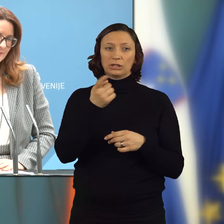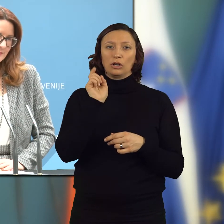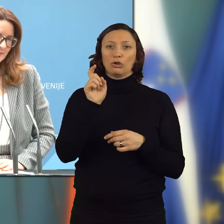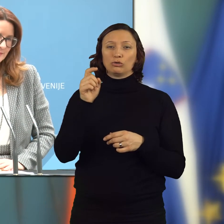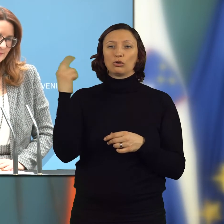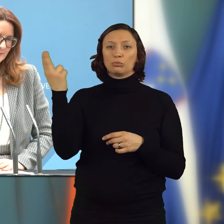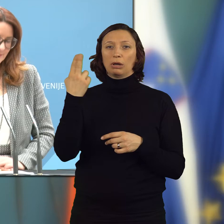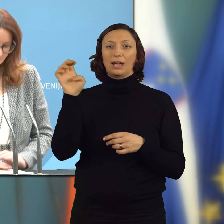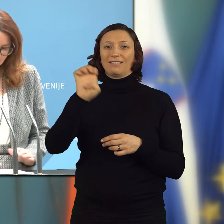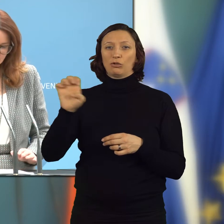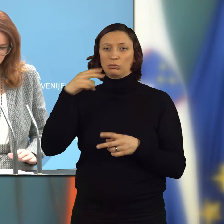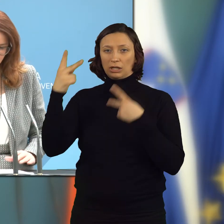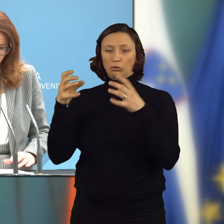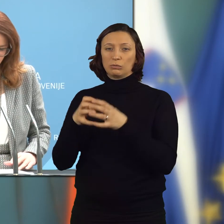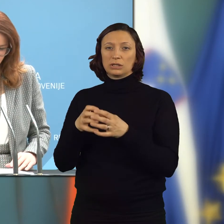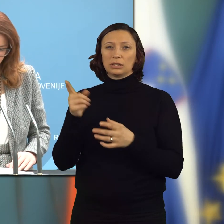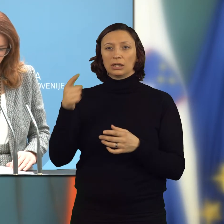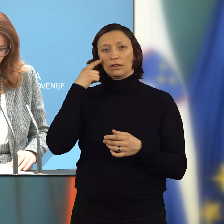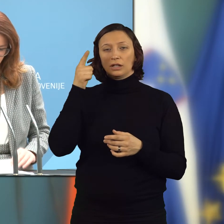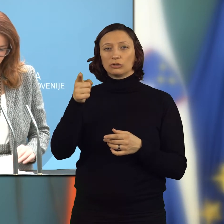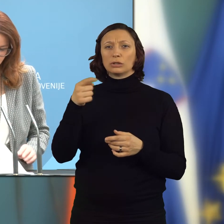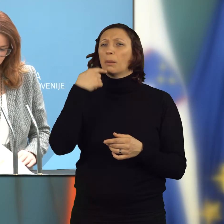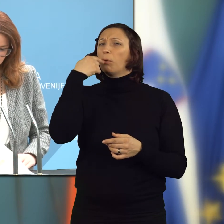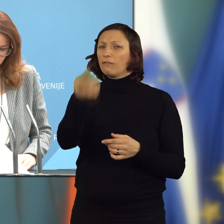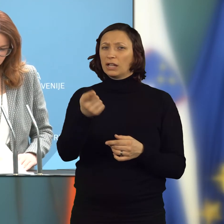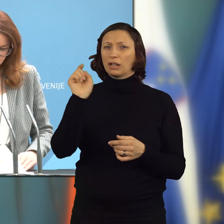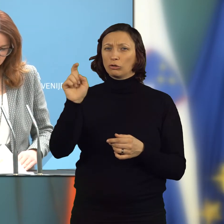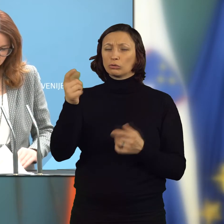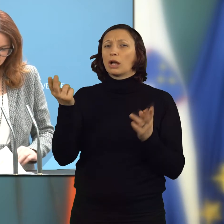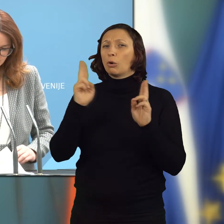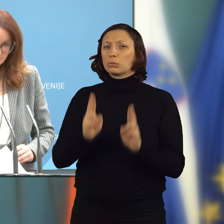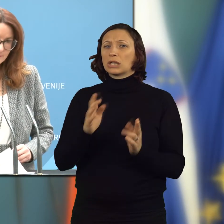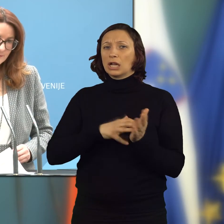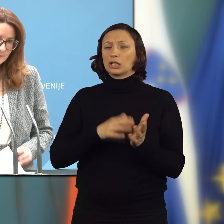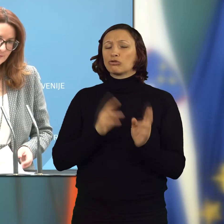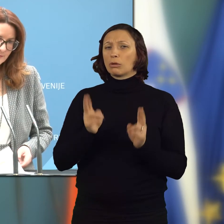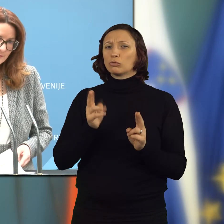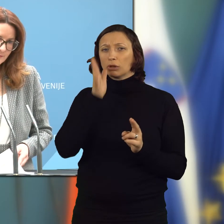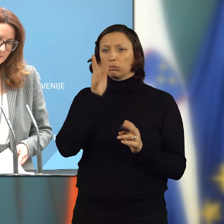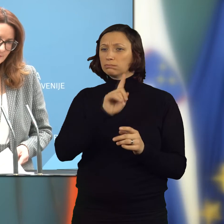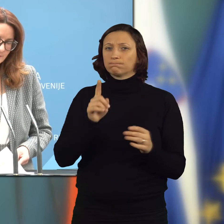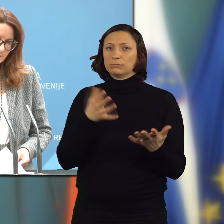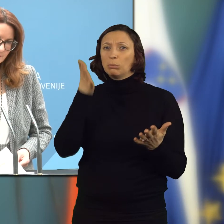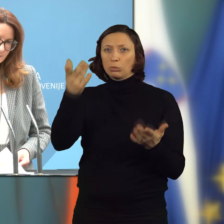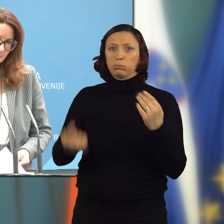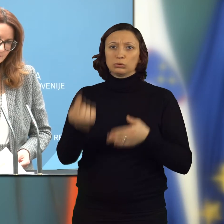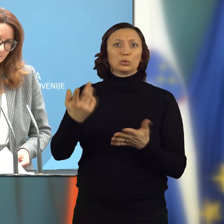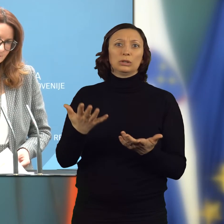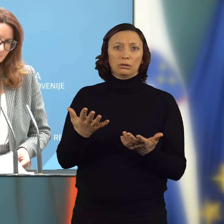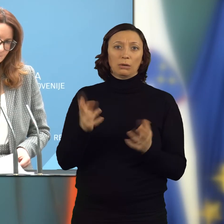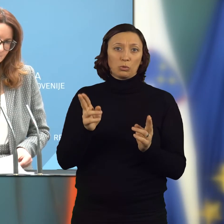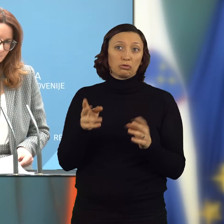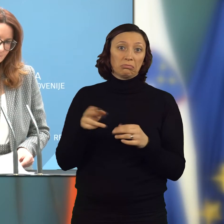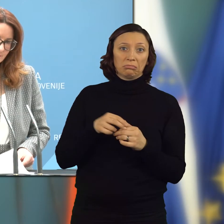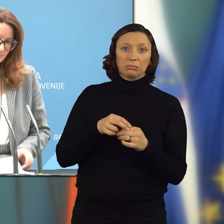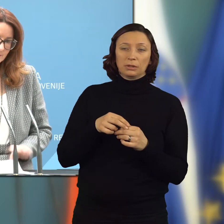se na napovedano tožbo Evropske komisije in sicer glede na to, da je napovedana, ali obstaja kakšna možnost, da do nje